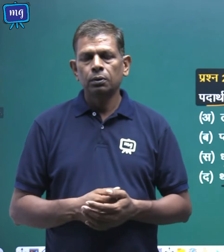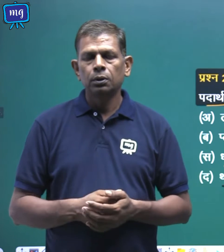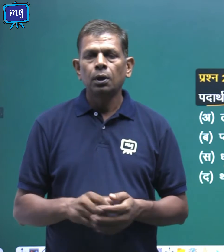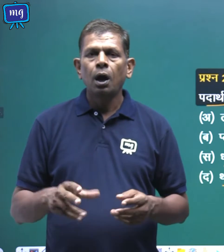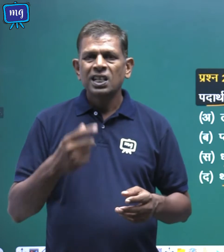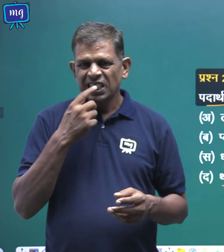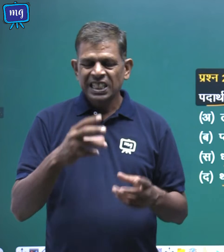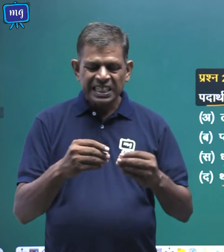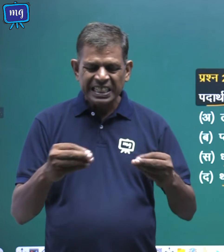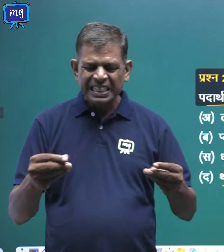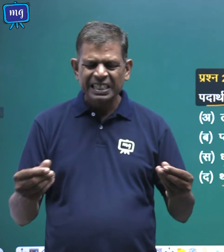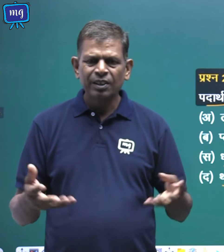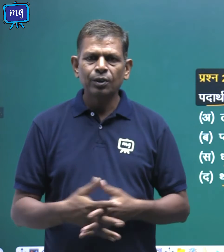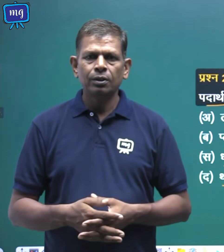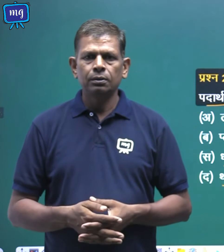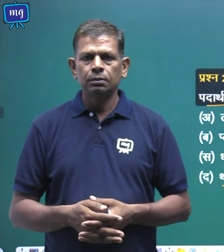थर्मोकोल।